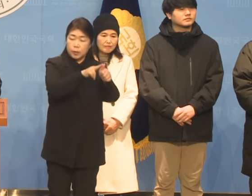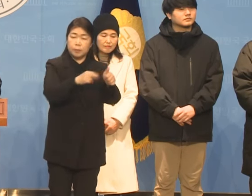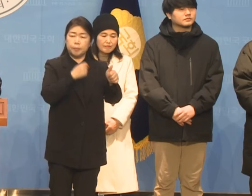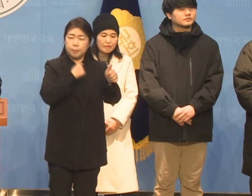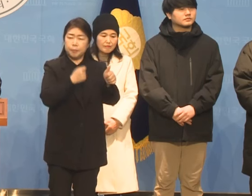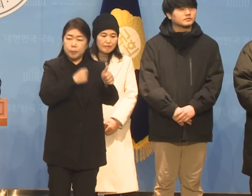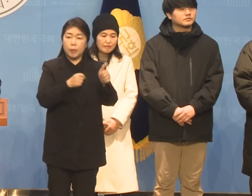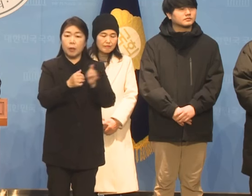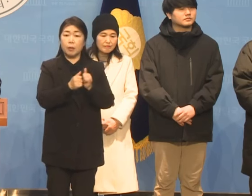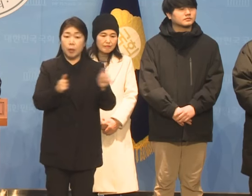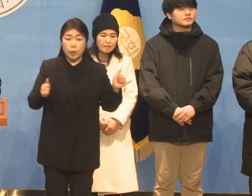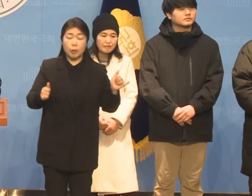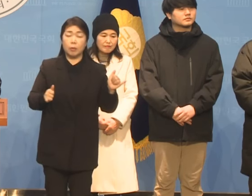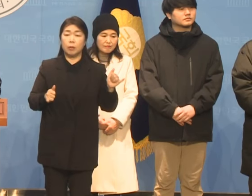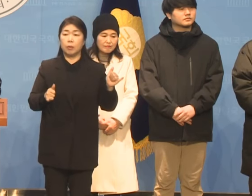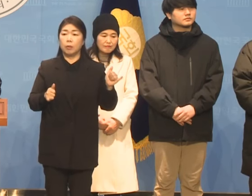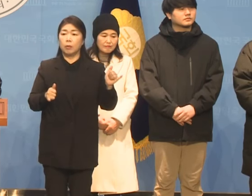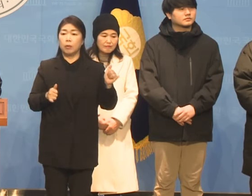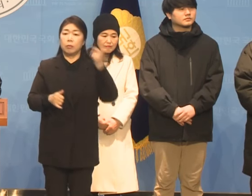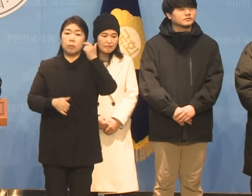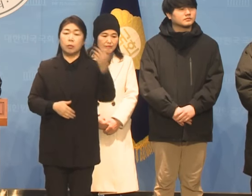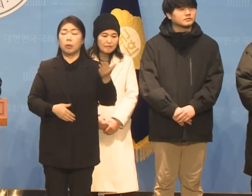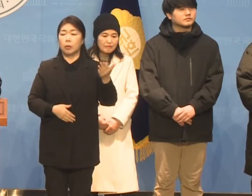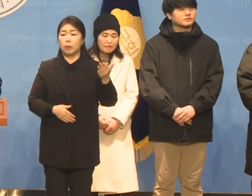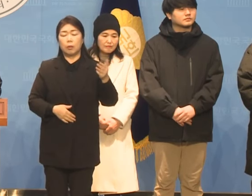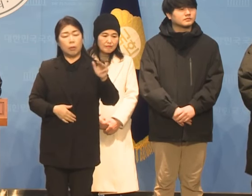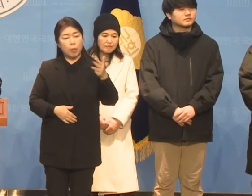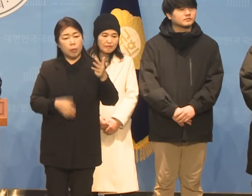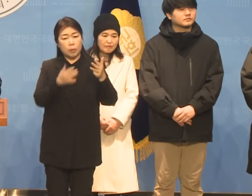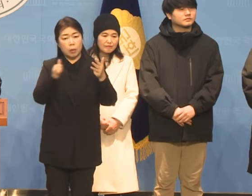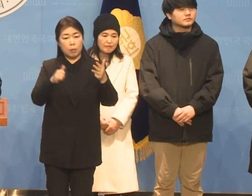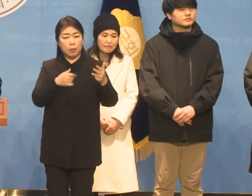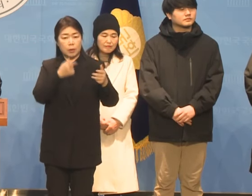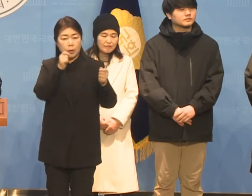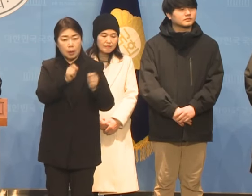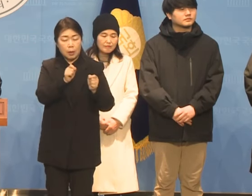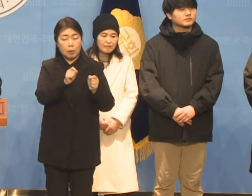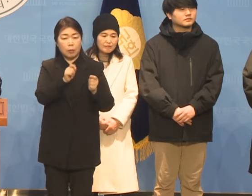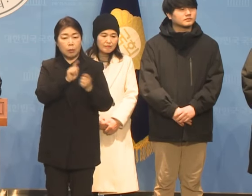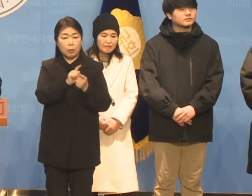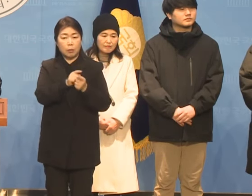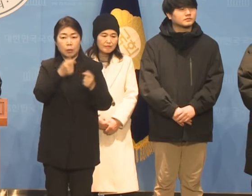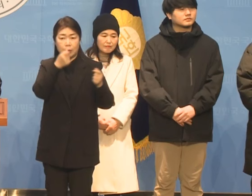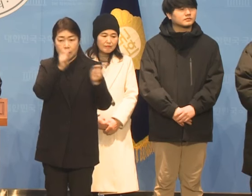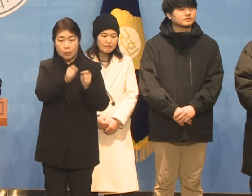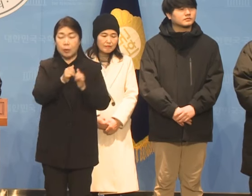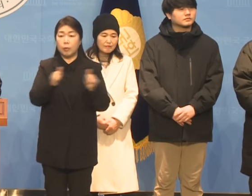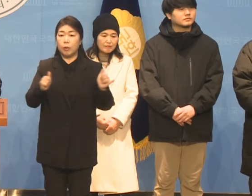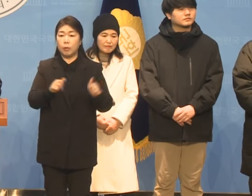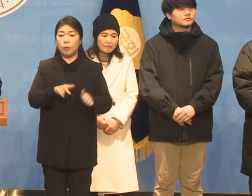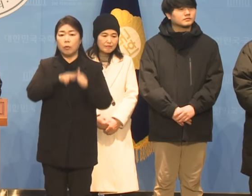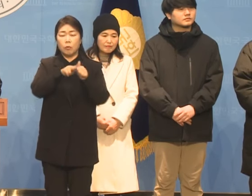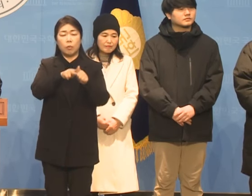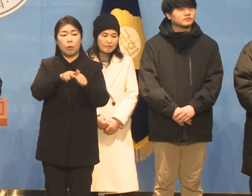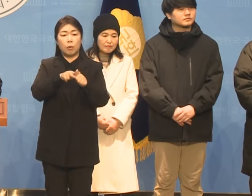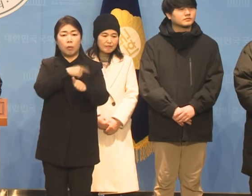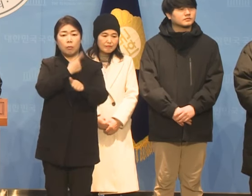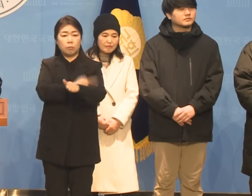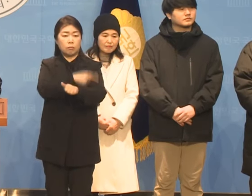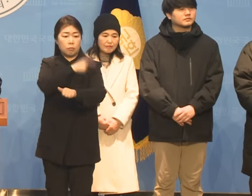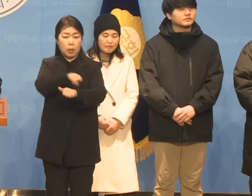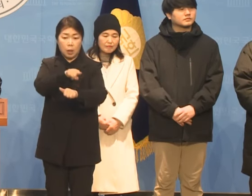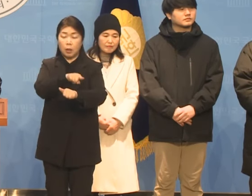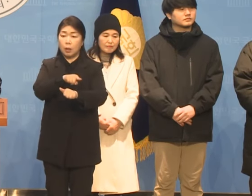그리워하던 분들 800여 명에 가까운 분들이 후보 부적격 판정이